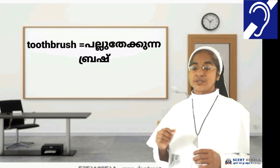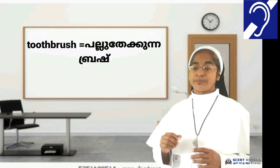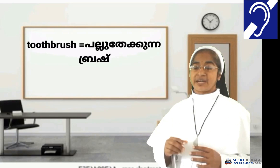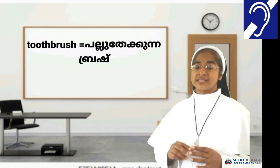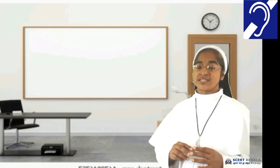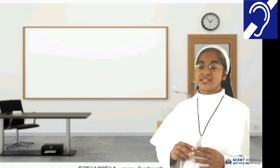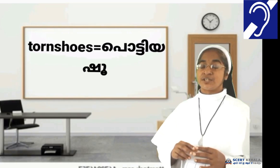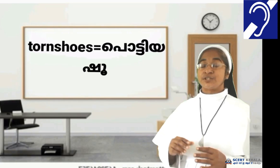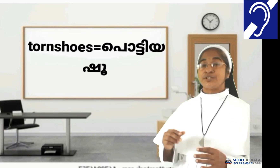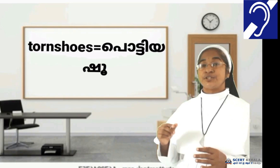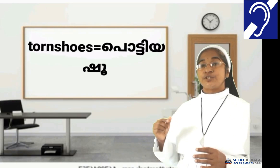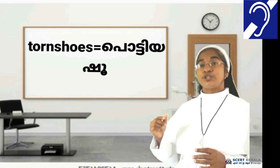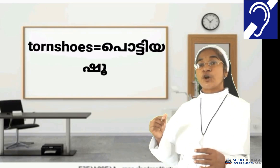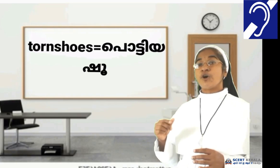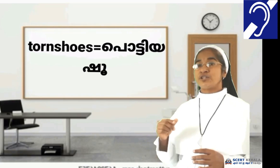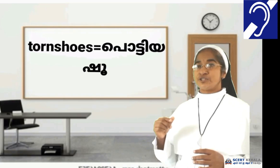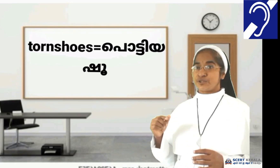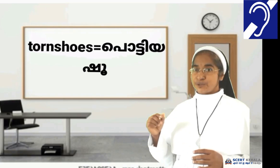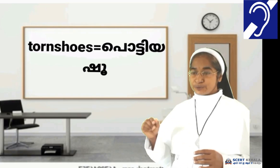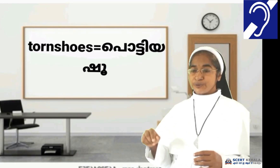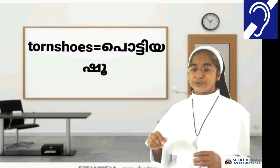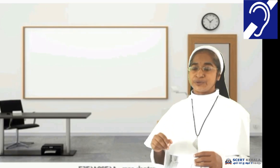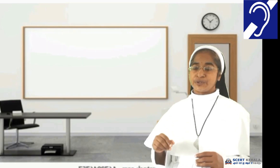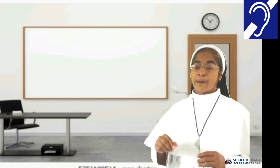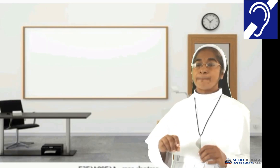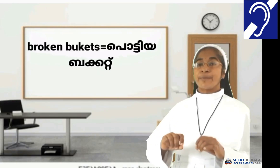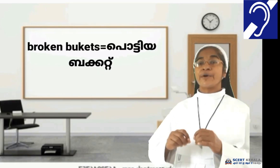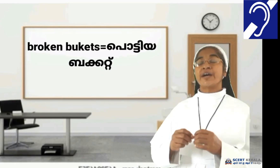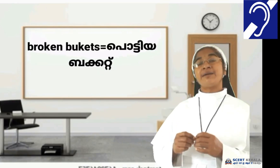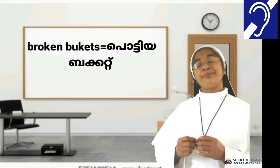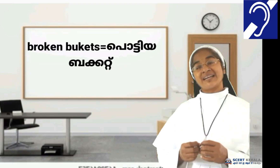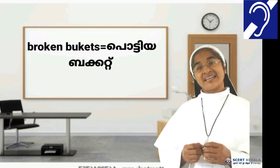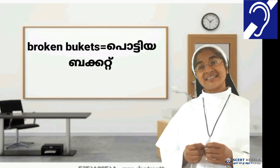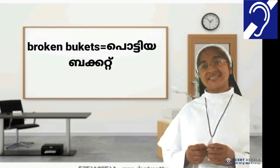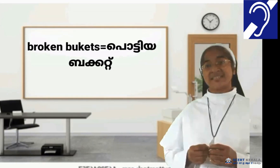ടൂത്ത് ബ്രഷ്, ടോൺ ഷൂ, ബ്രോക്കൺ